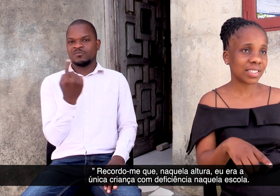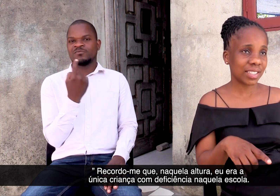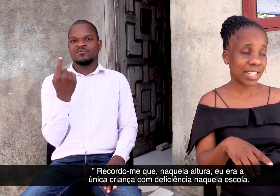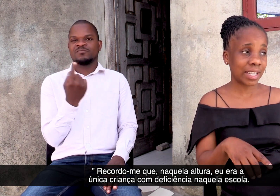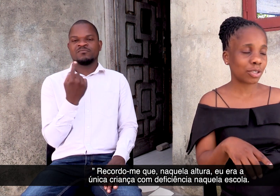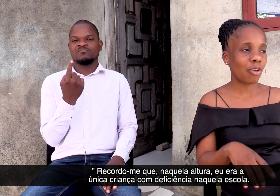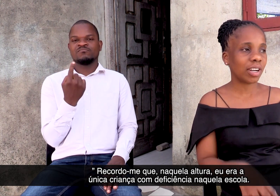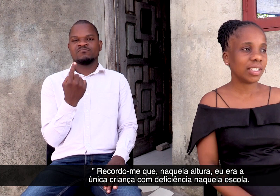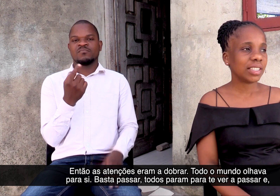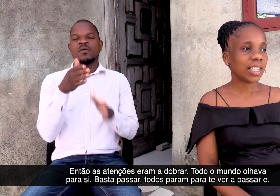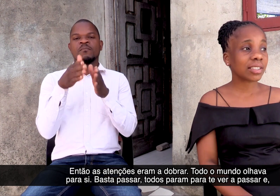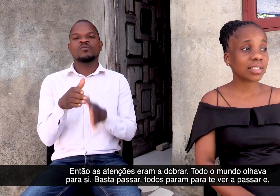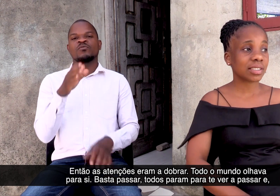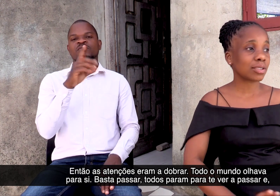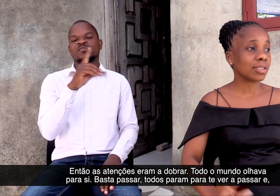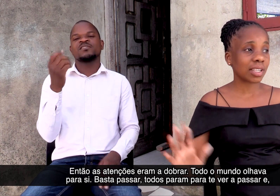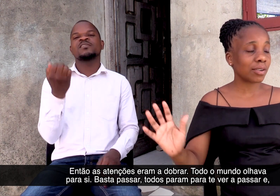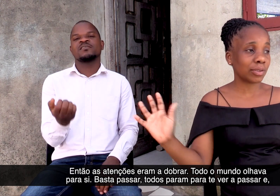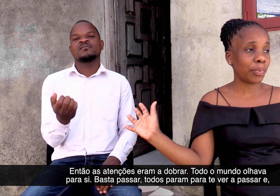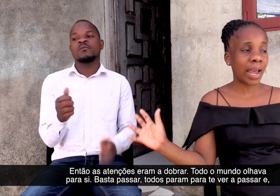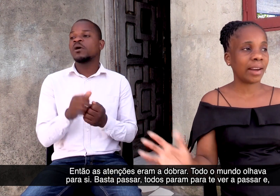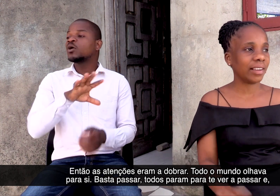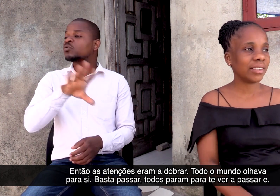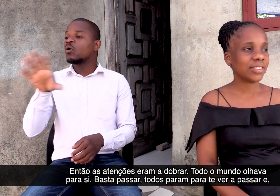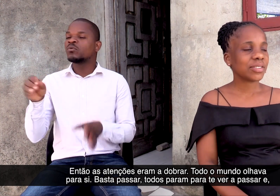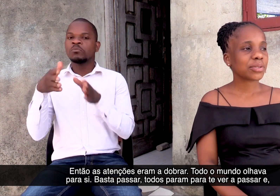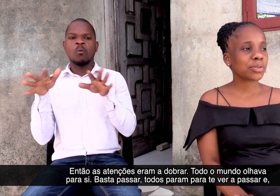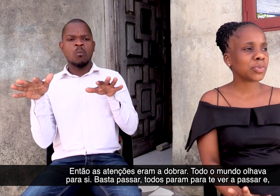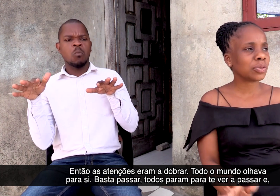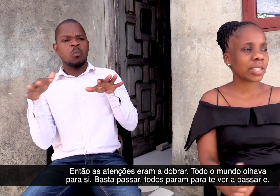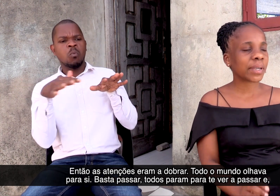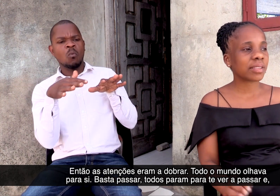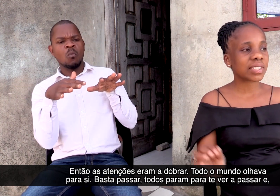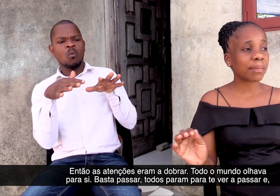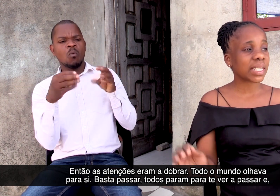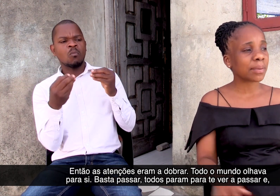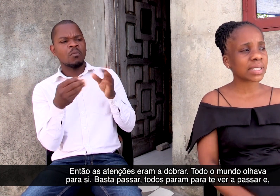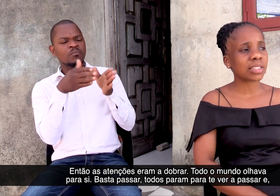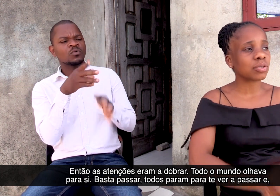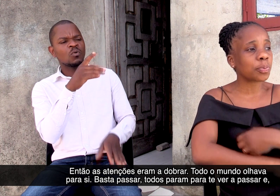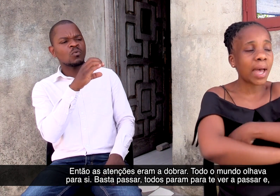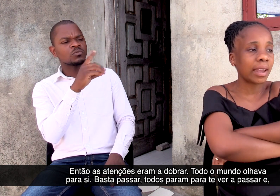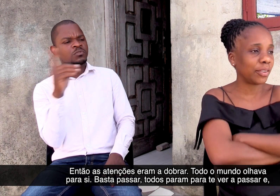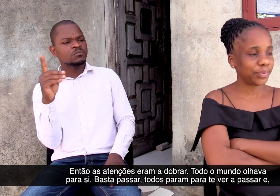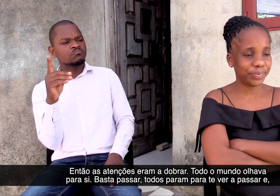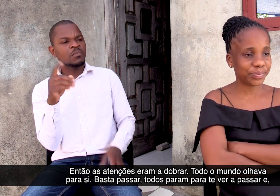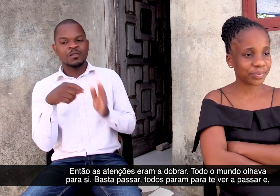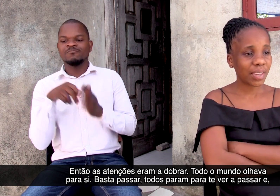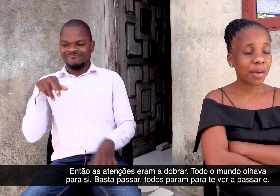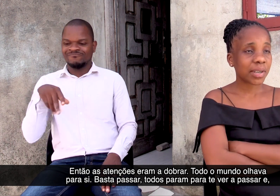com deficiência naquela escola. Então as atenções eram a dobrar. Todo mundo olha para ti, você basta passar, todos